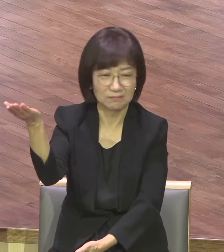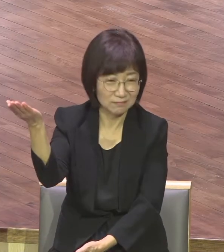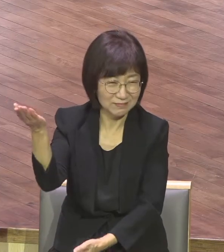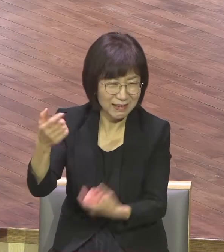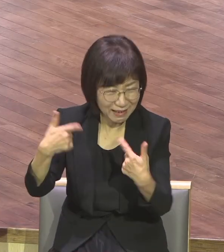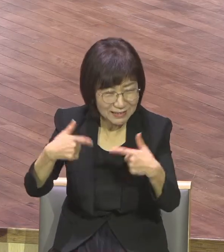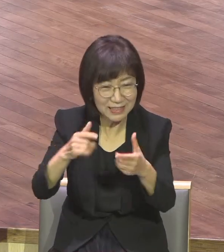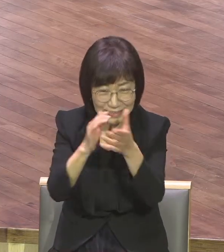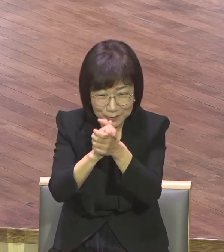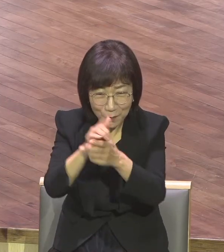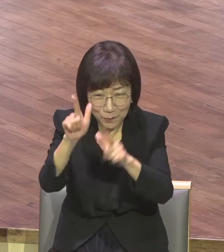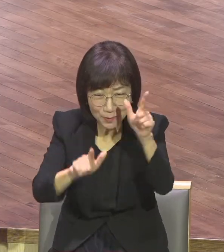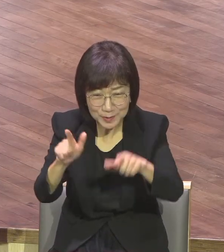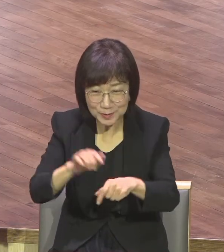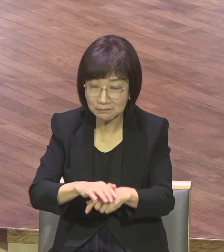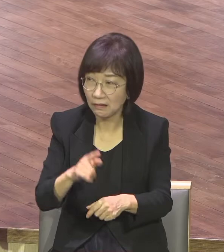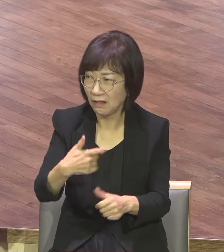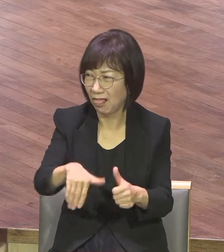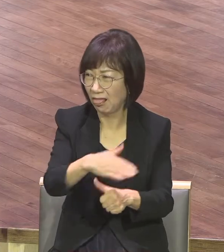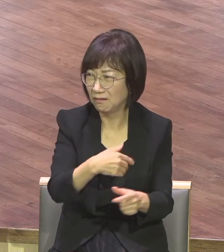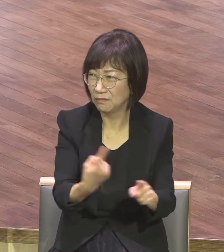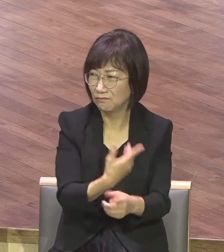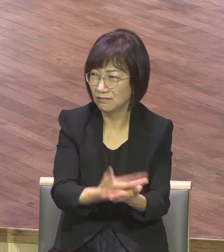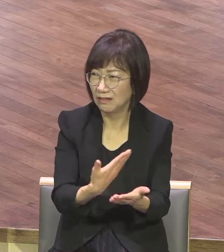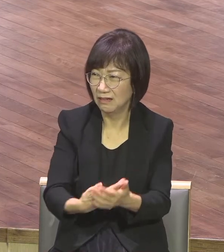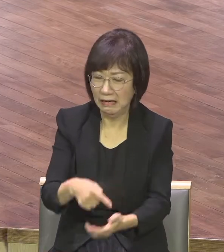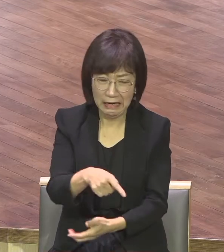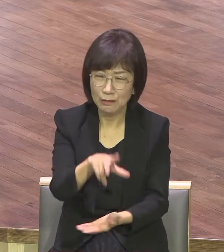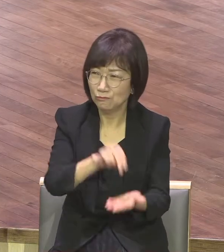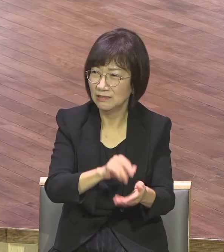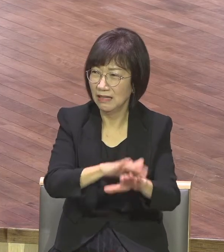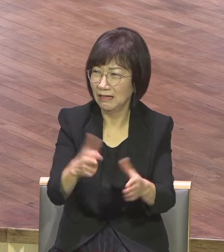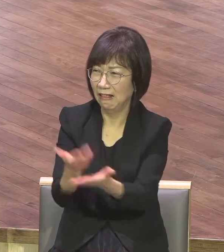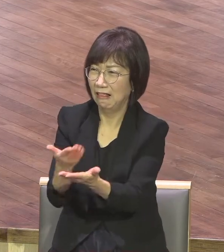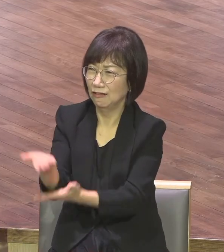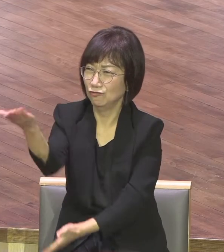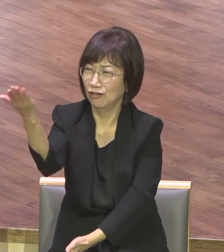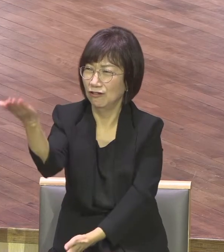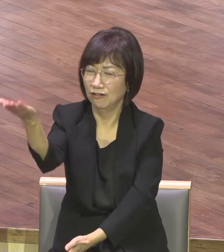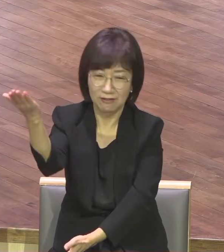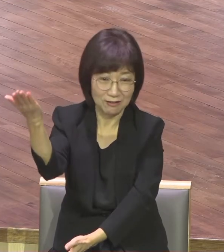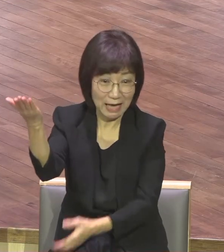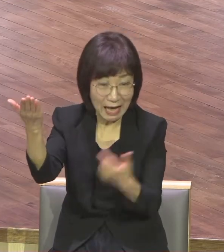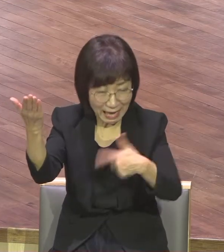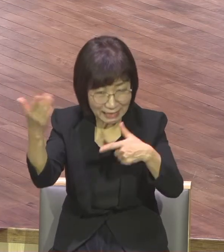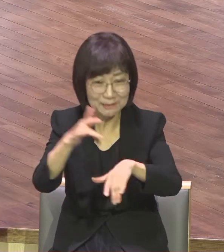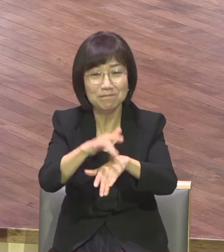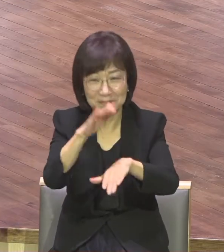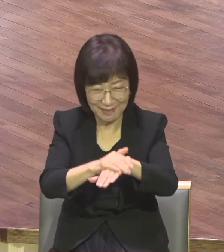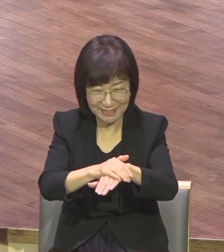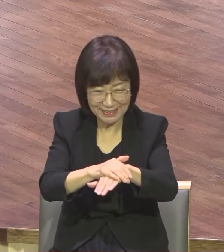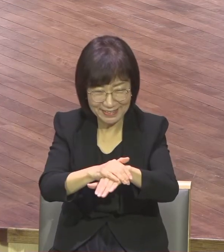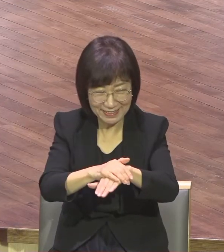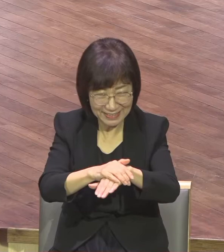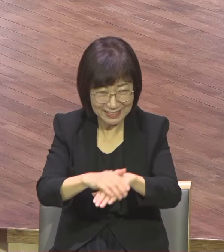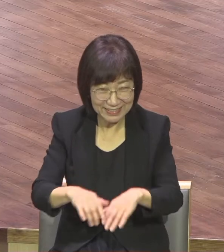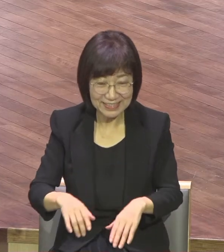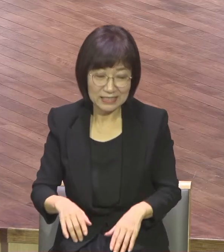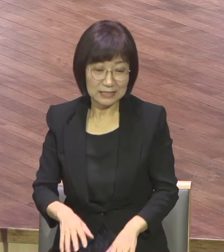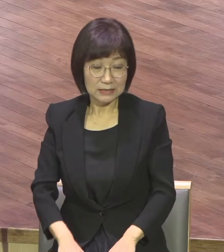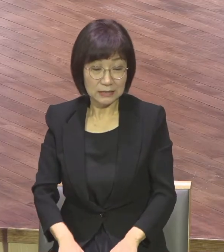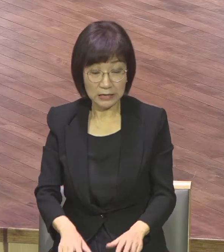힘드니까 이 환경이 변화되기를 원하면서 내게 닥친 이 문제를 해결하여 주옵소서. 지금